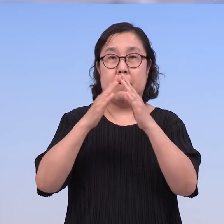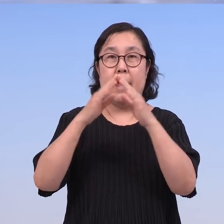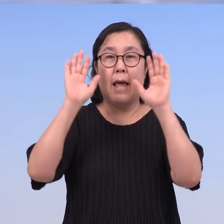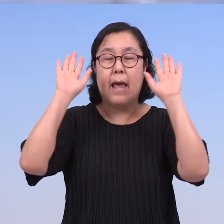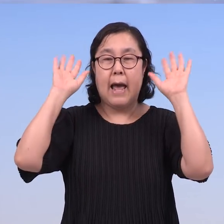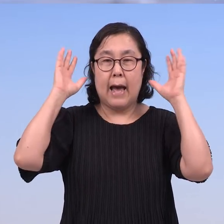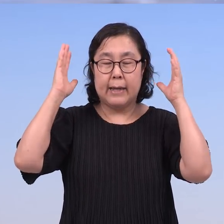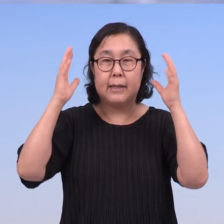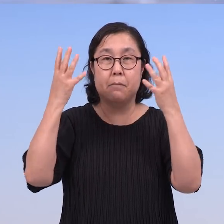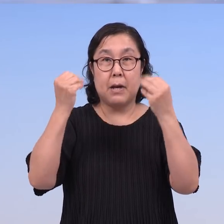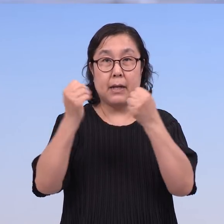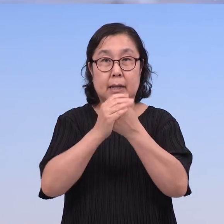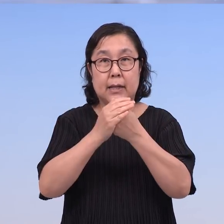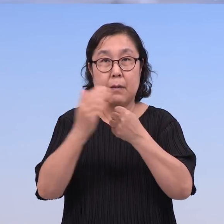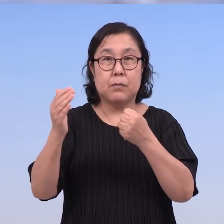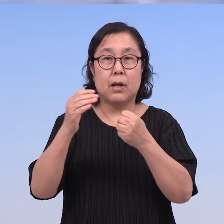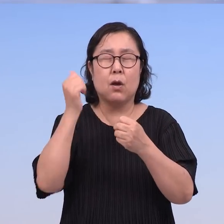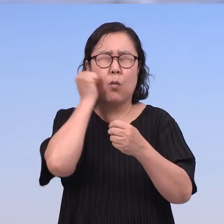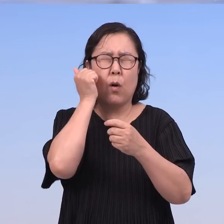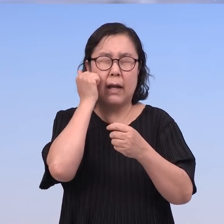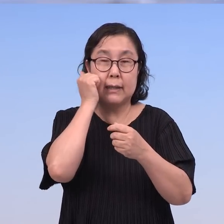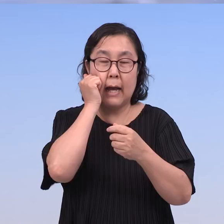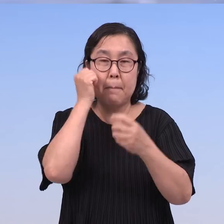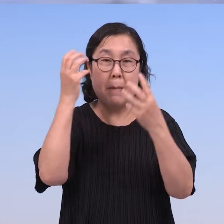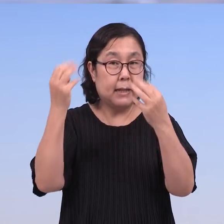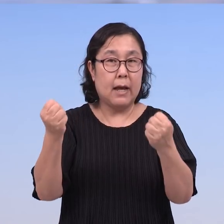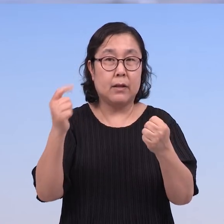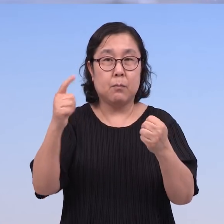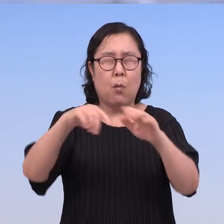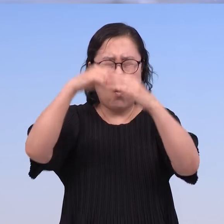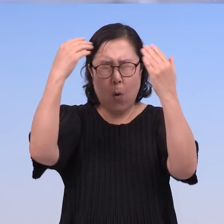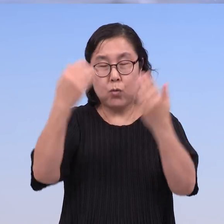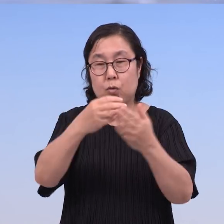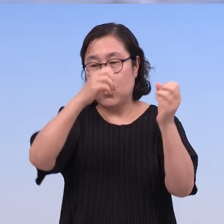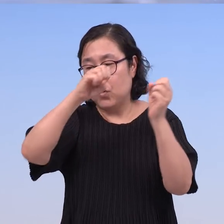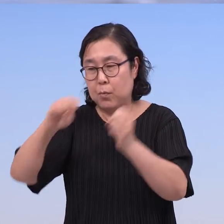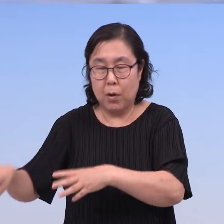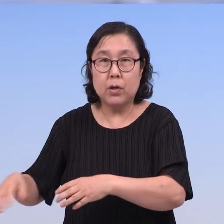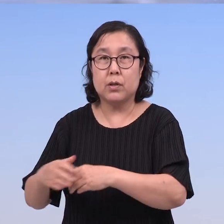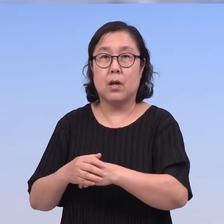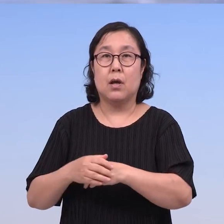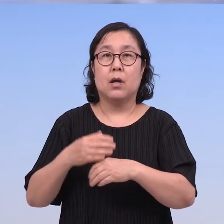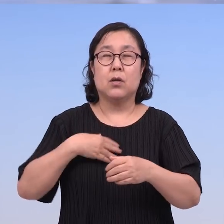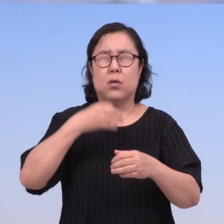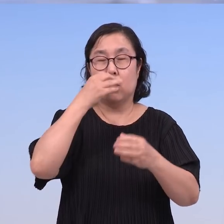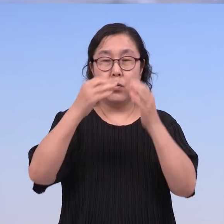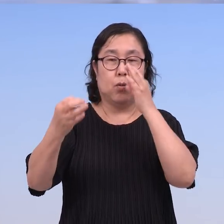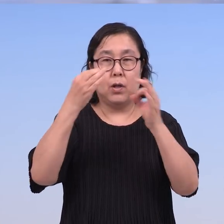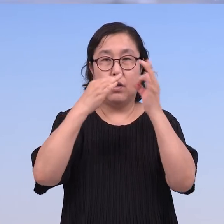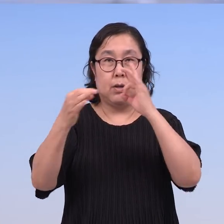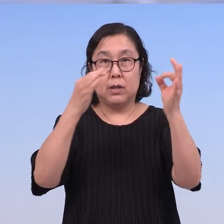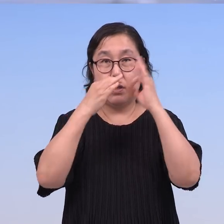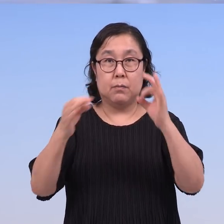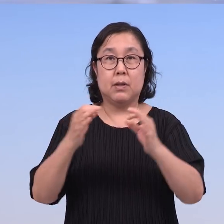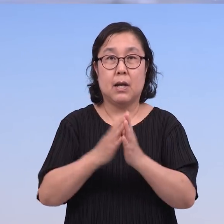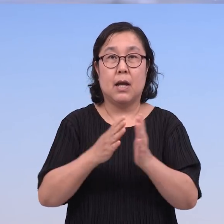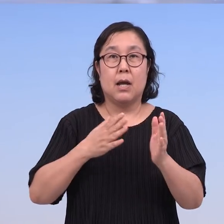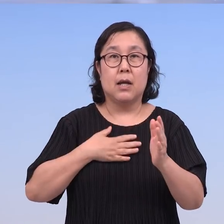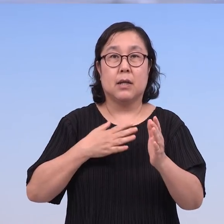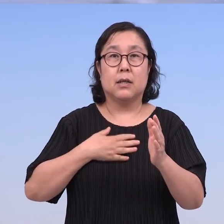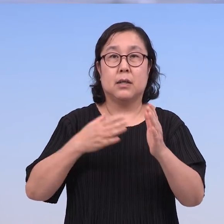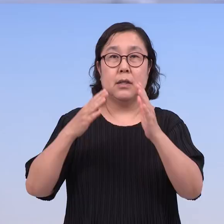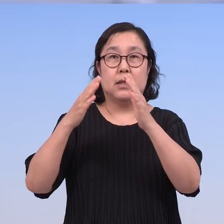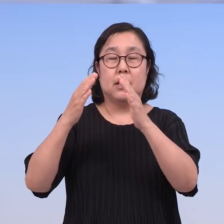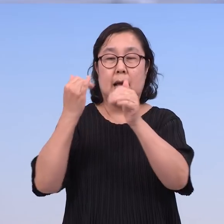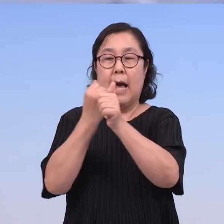과자, 탄수화물 막 엄청 많거든요. 다 버렸어요. 버리면서 계속 소리내서 선포했습니다. 그 집사람 들으라고